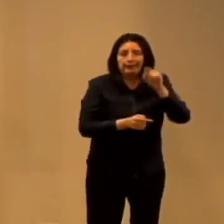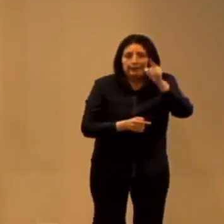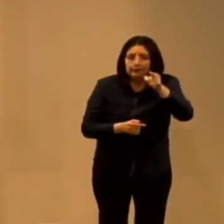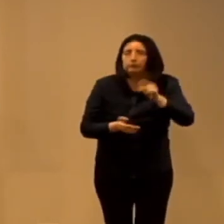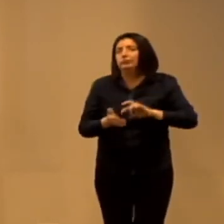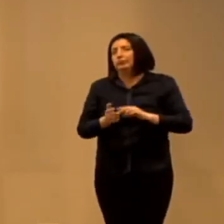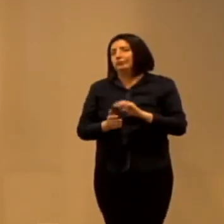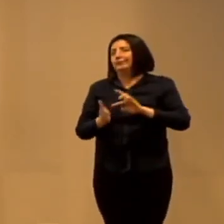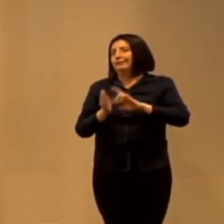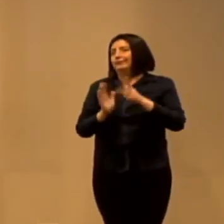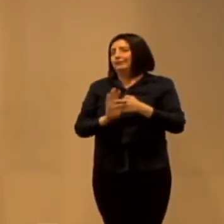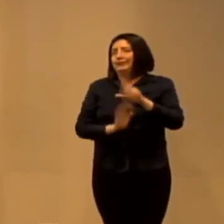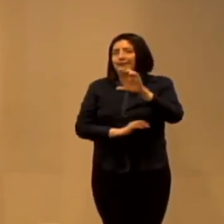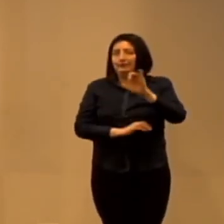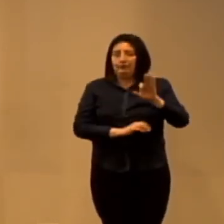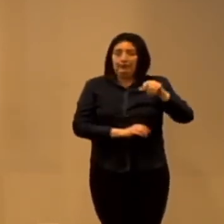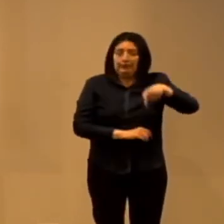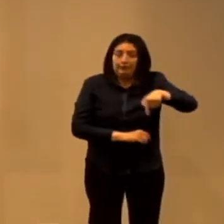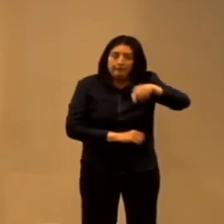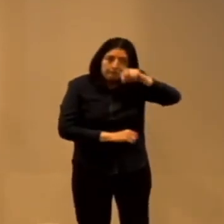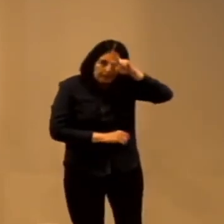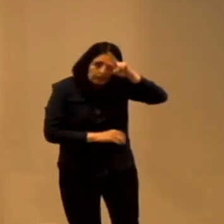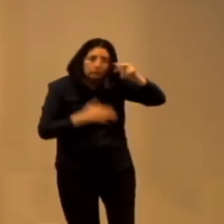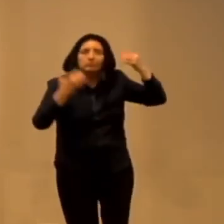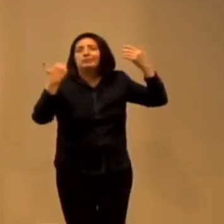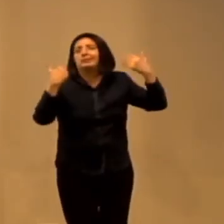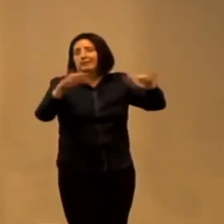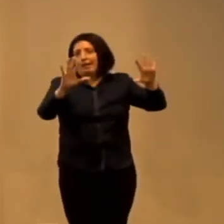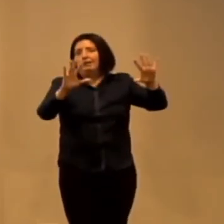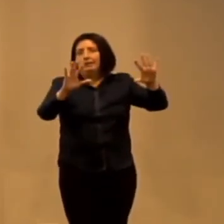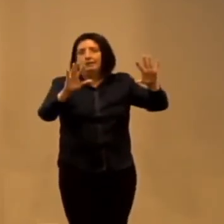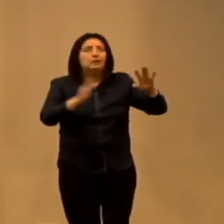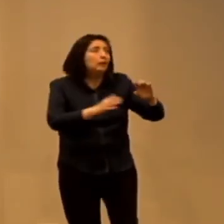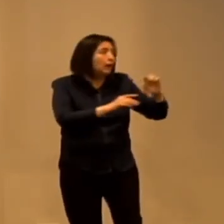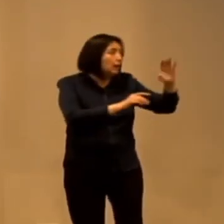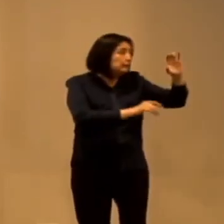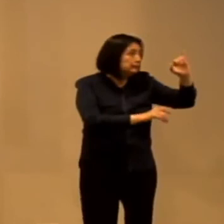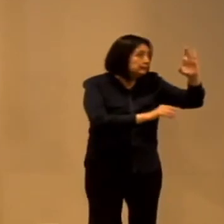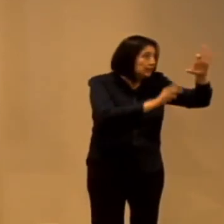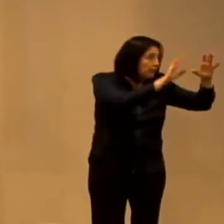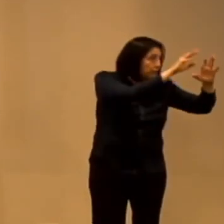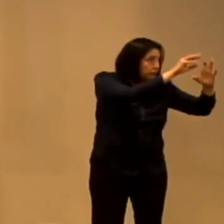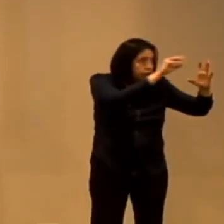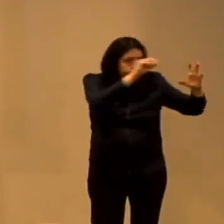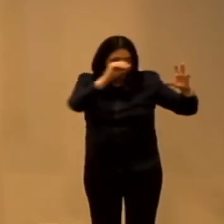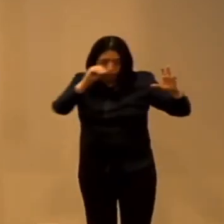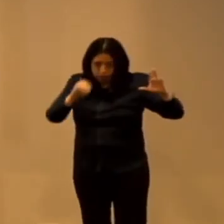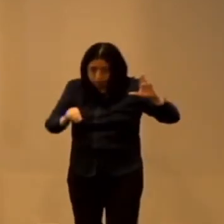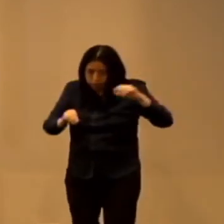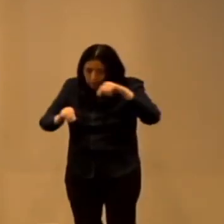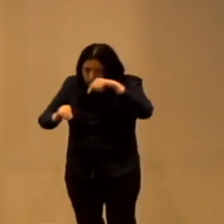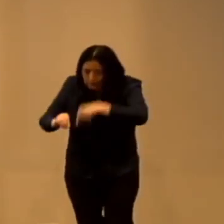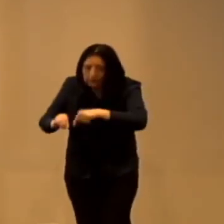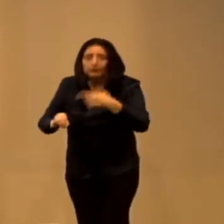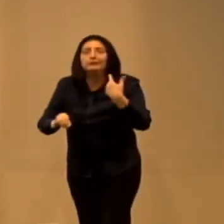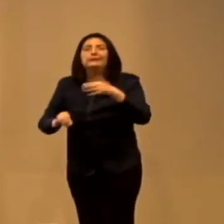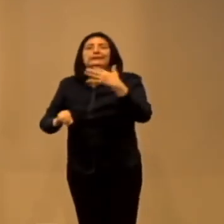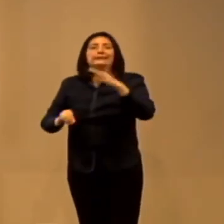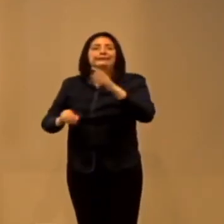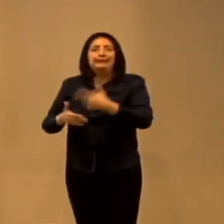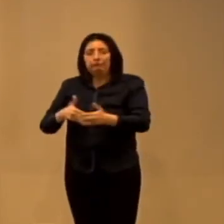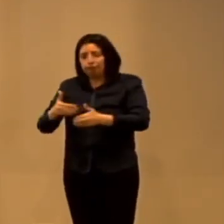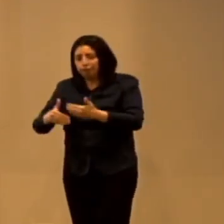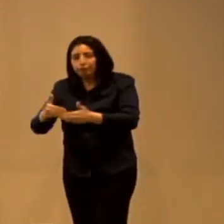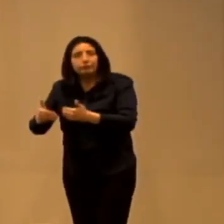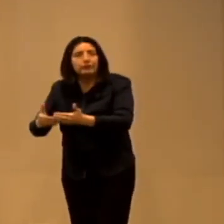CIF. O sea, ya en el Perú estamos aplicando el concepto CIF en nuestro quehacer, y lo primero